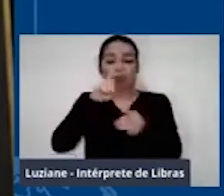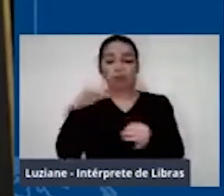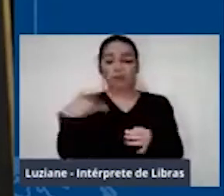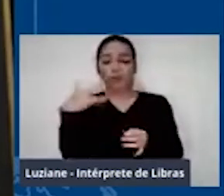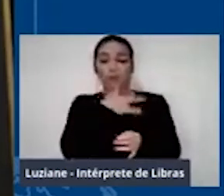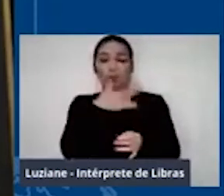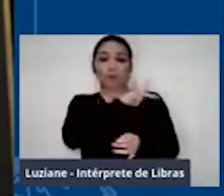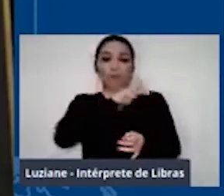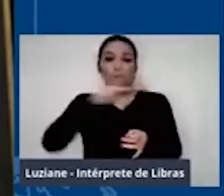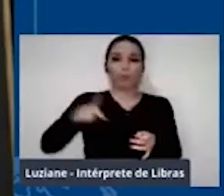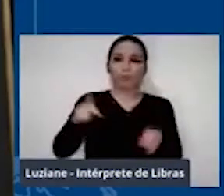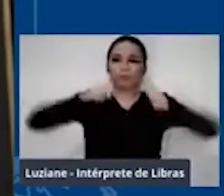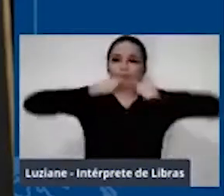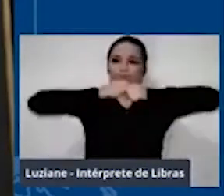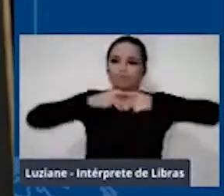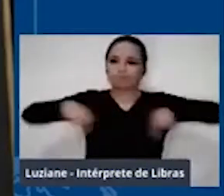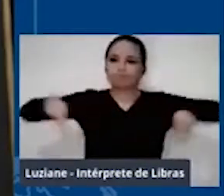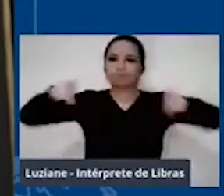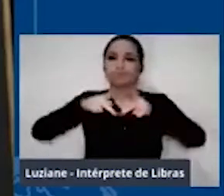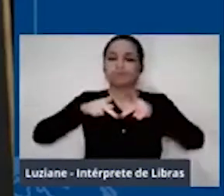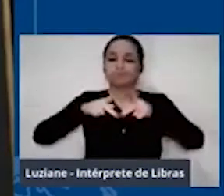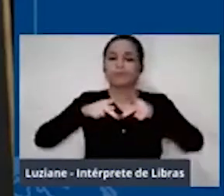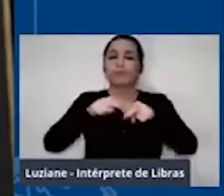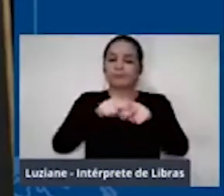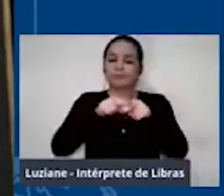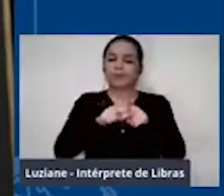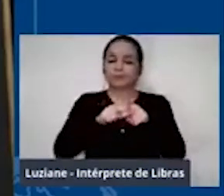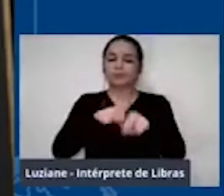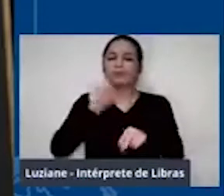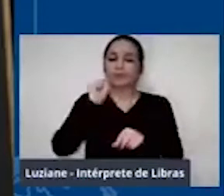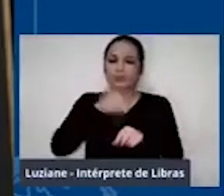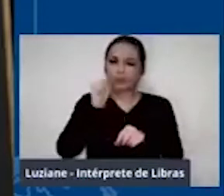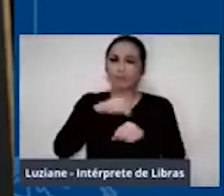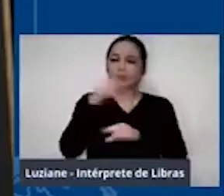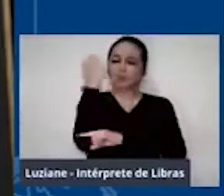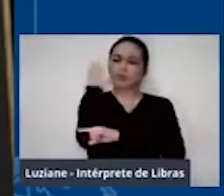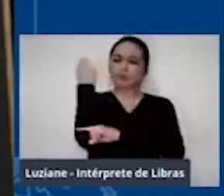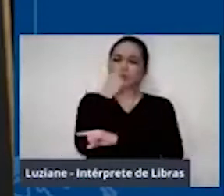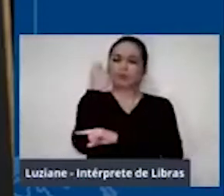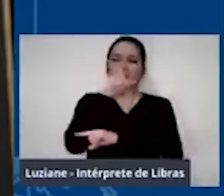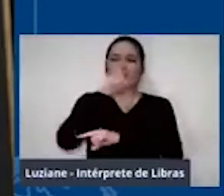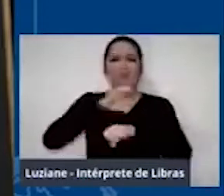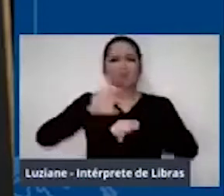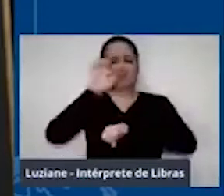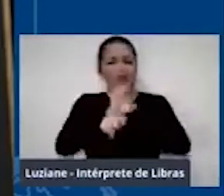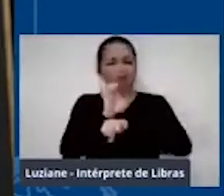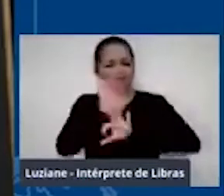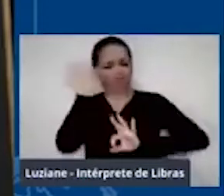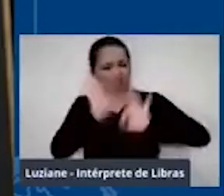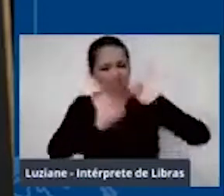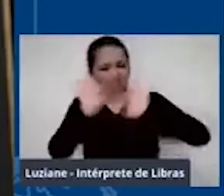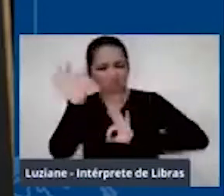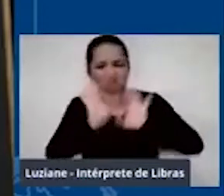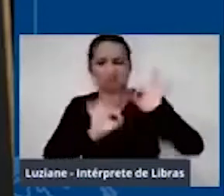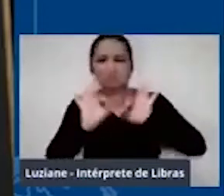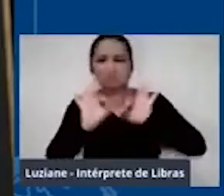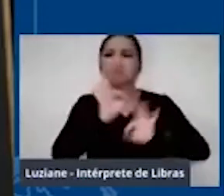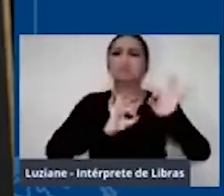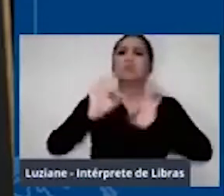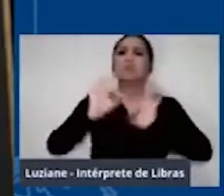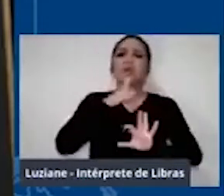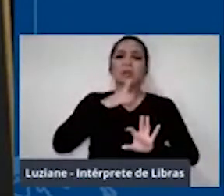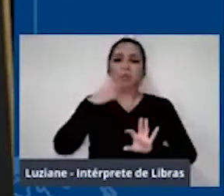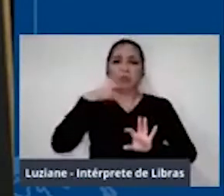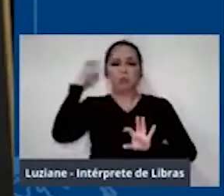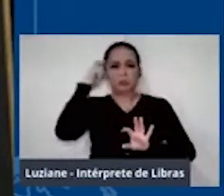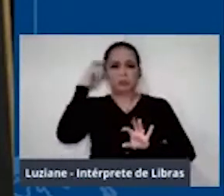modo, eu acho que o Rio Grande do Sul, de fato, é um estado preparado, tem uma cultura a participação do Rio Grande do